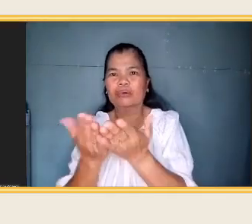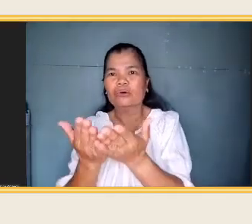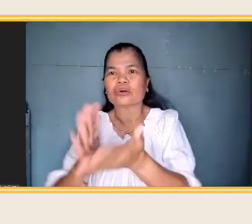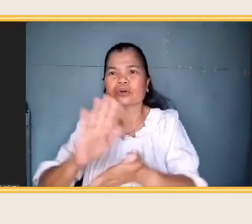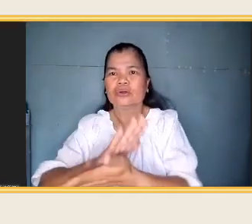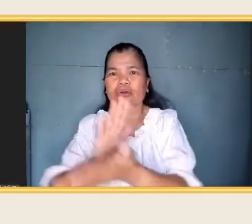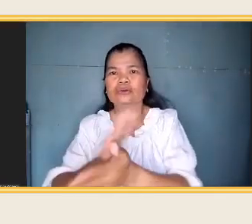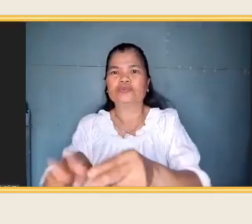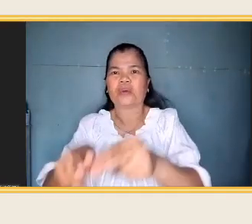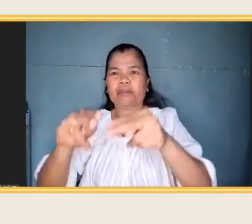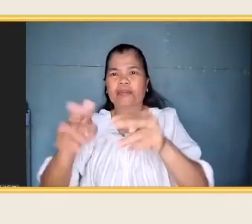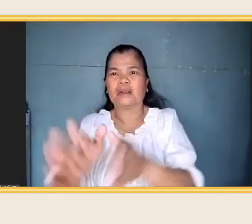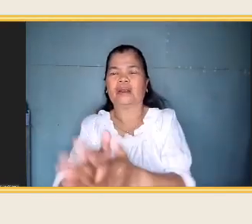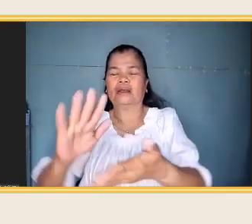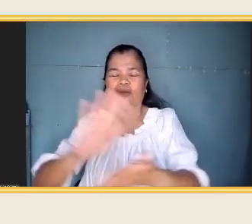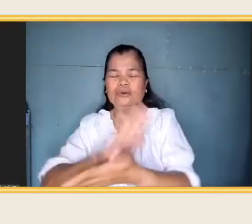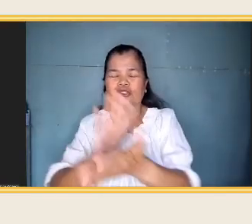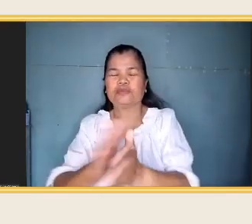Okay, book,